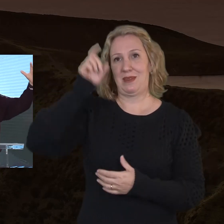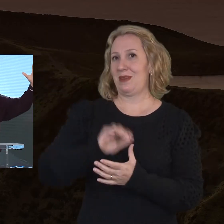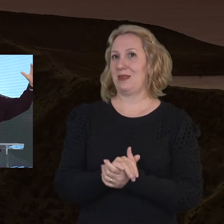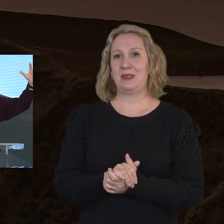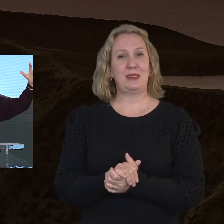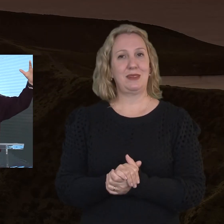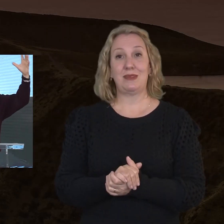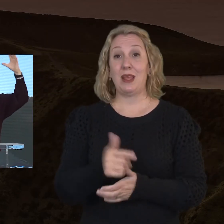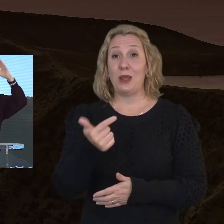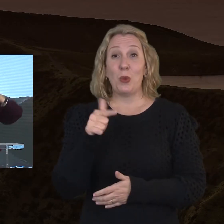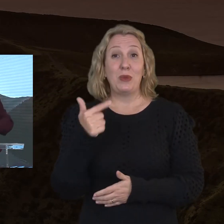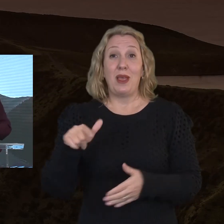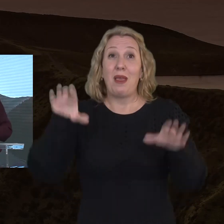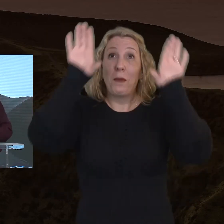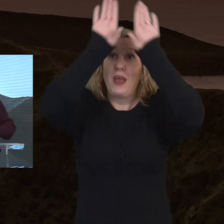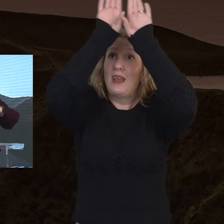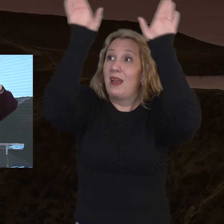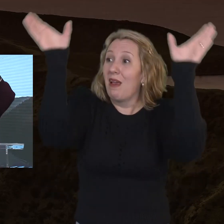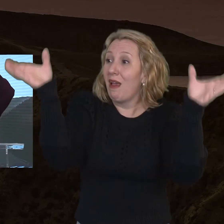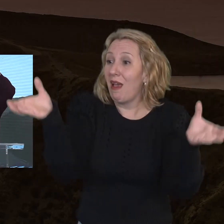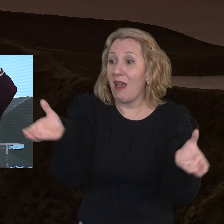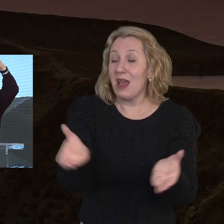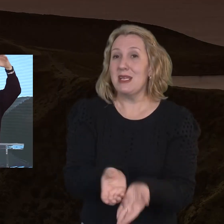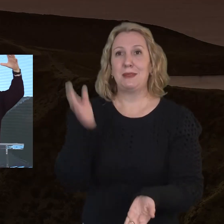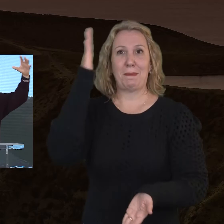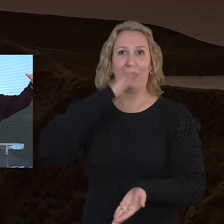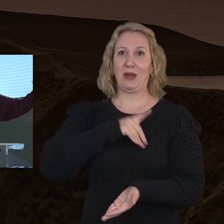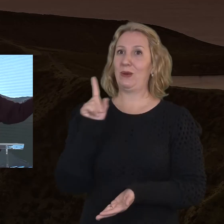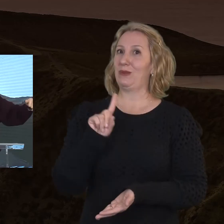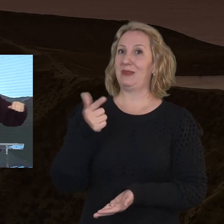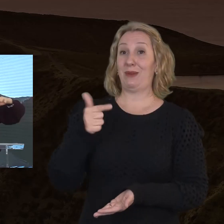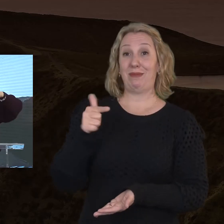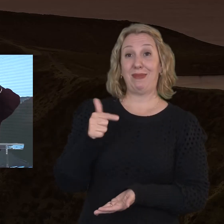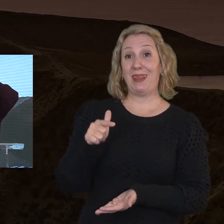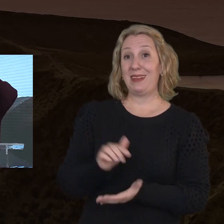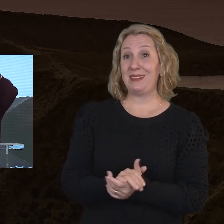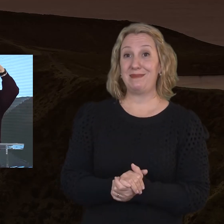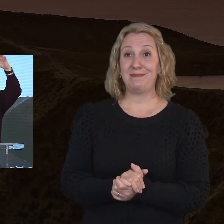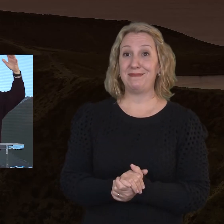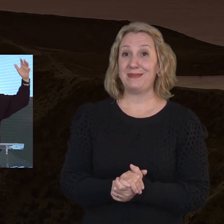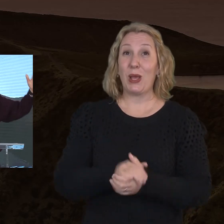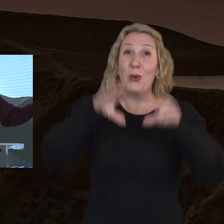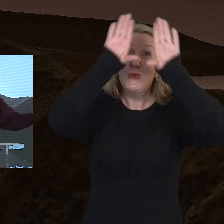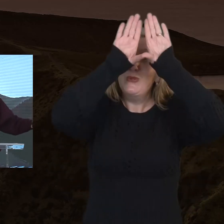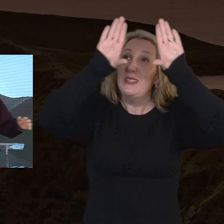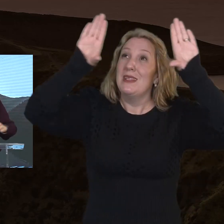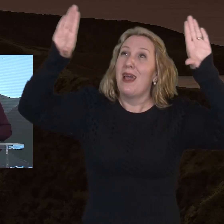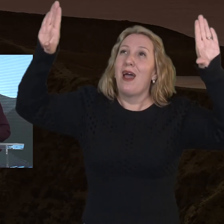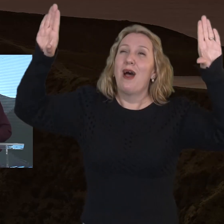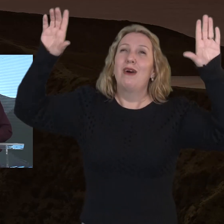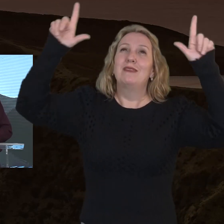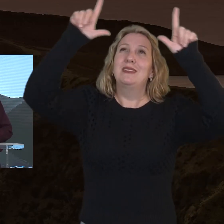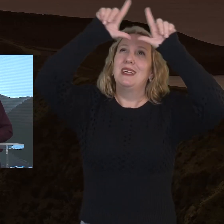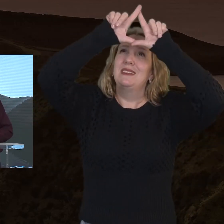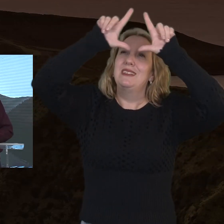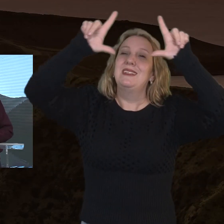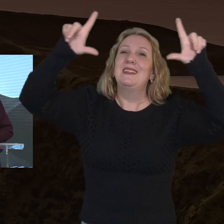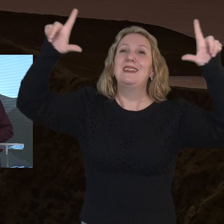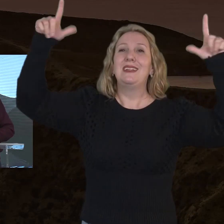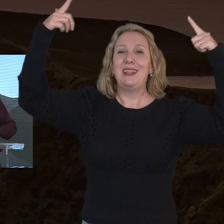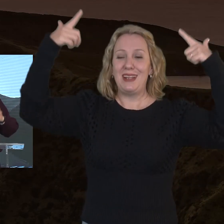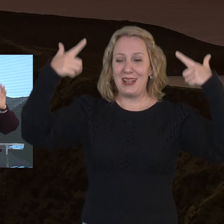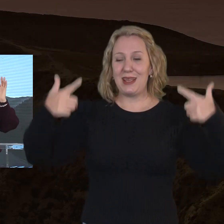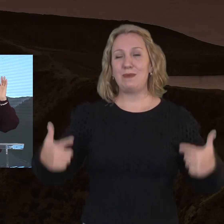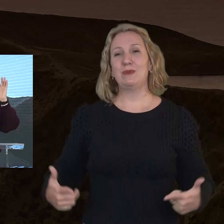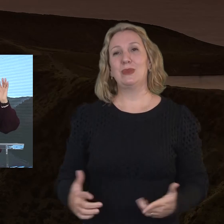vocês não vai ter mais principado potestade vai cair tudo para a terra e o céu vai estar livre vai ver uma limpeza dos céus e essa limpeza dos